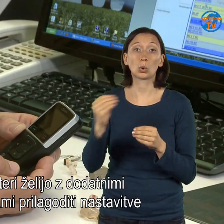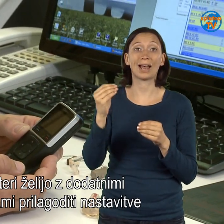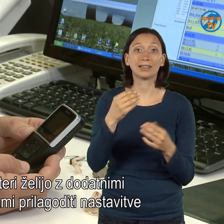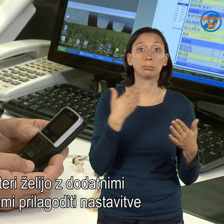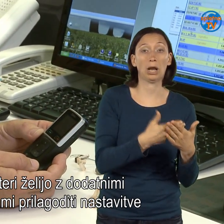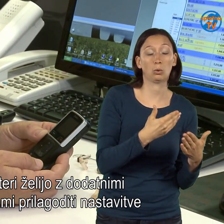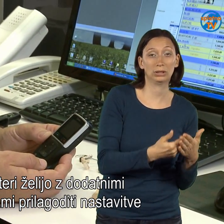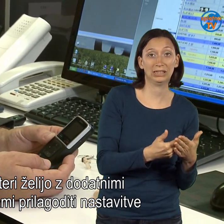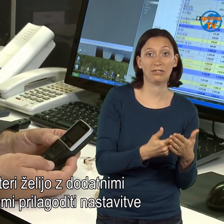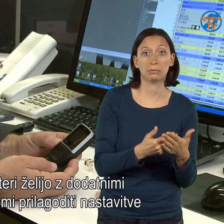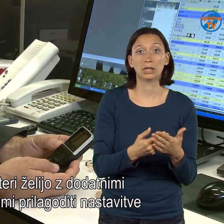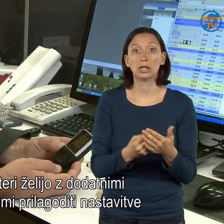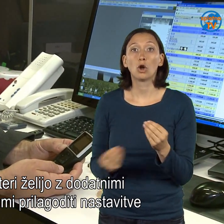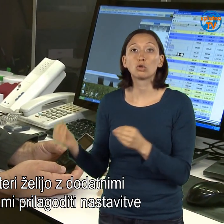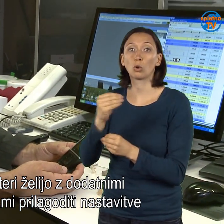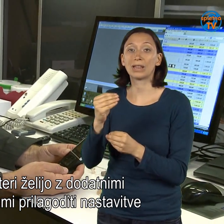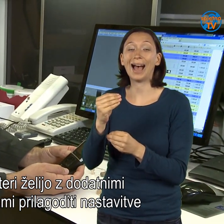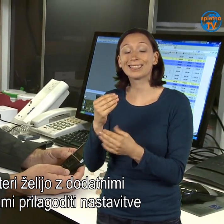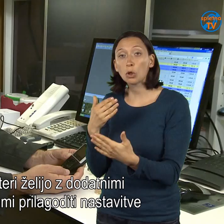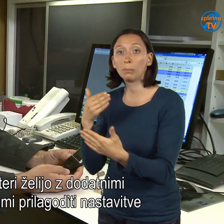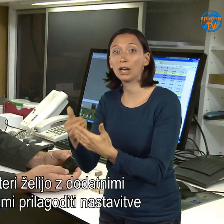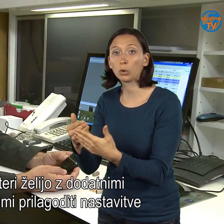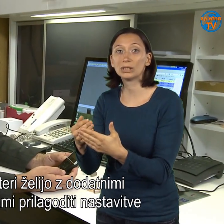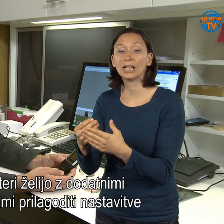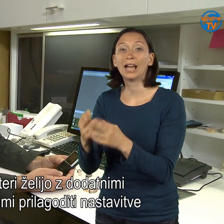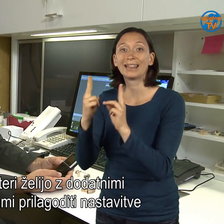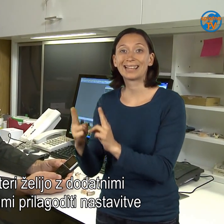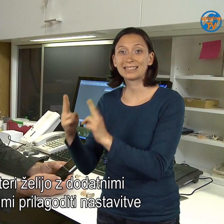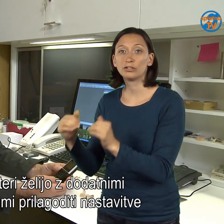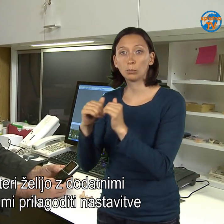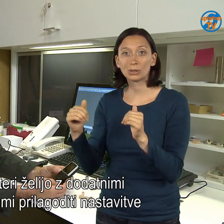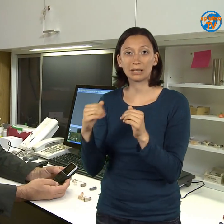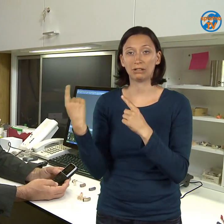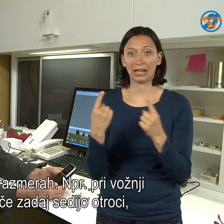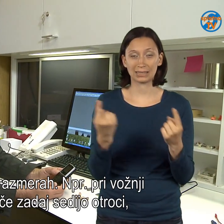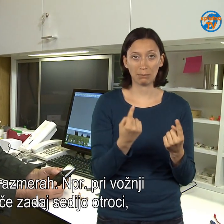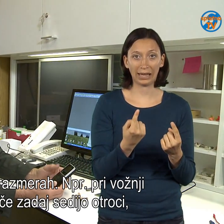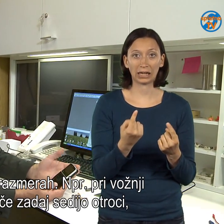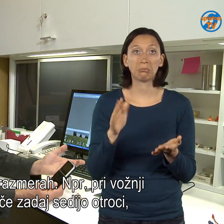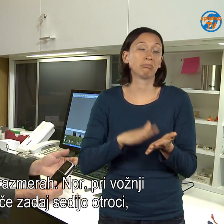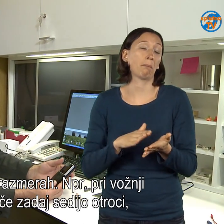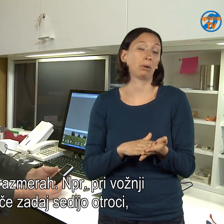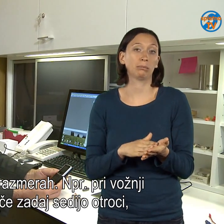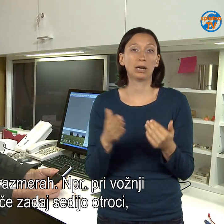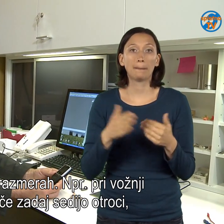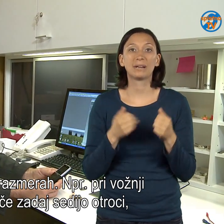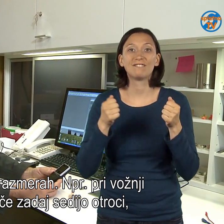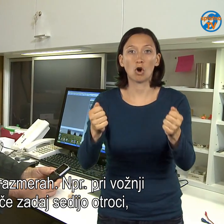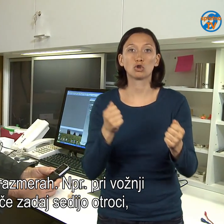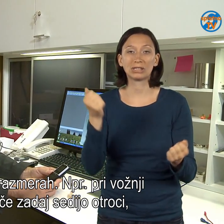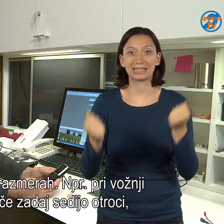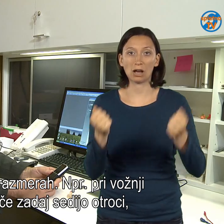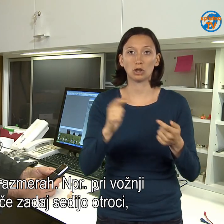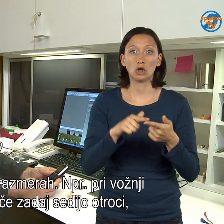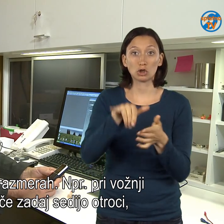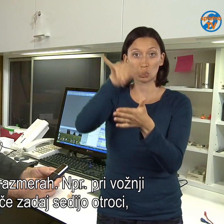dodatnimi prilagoditvami dodatno prilagoditi nastavitve v posebnih razmerah. Naprimer pri vožnji z